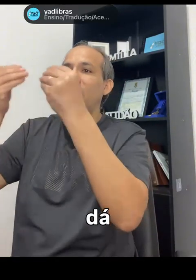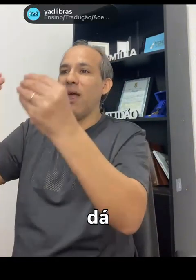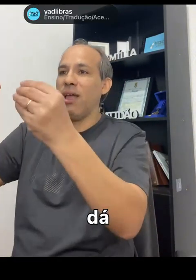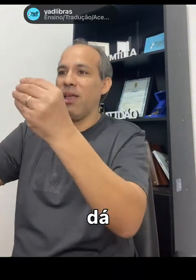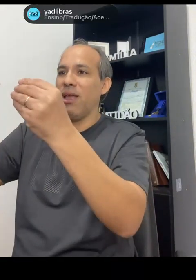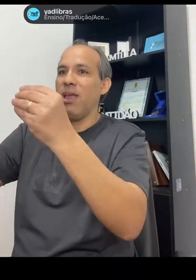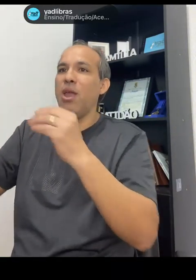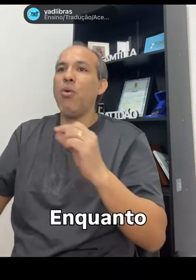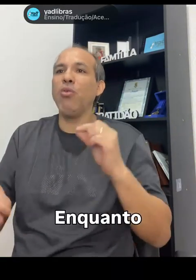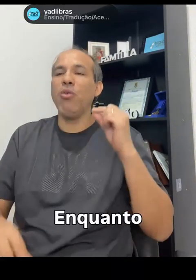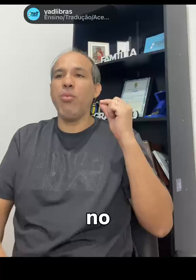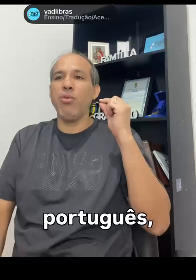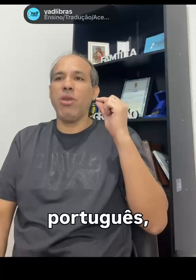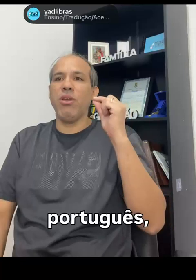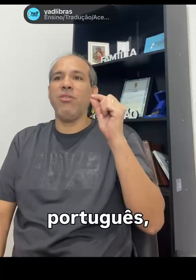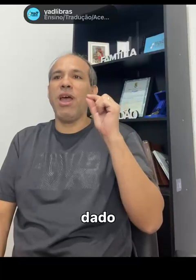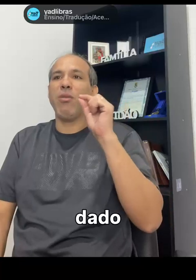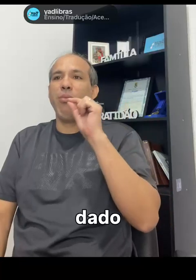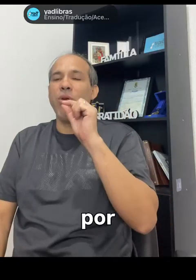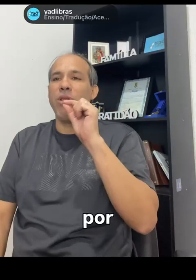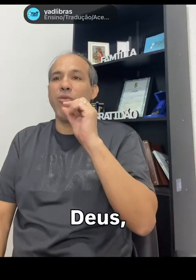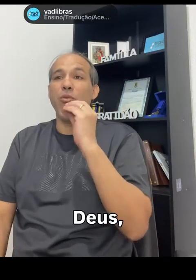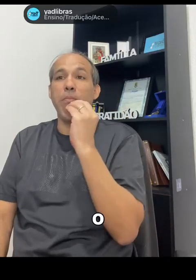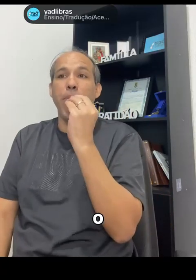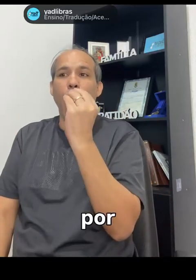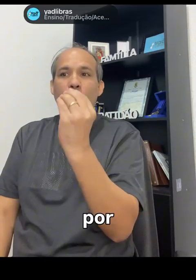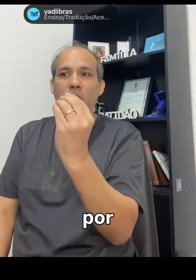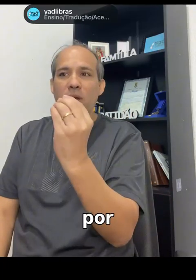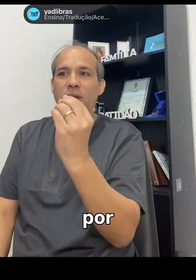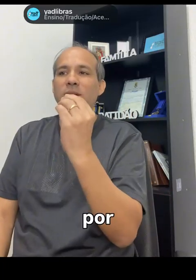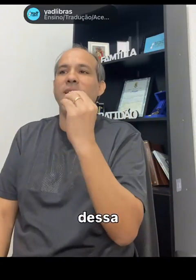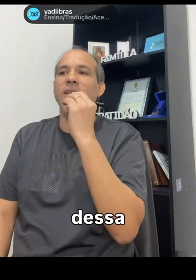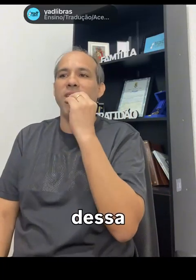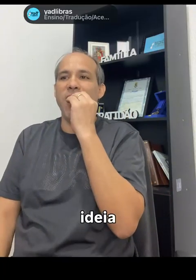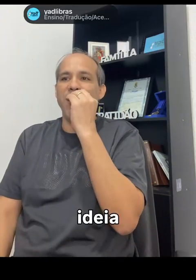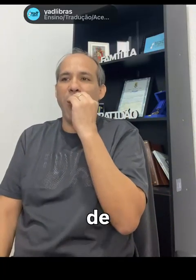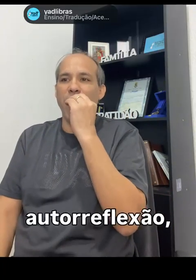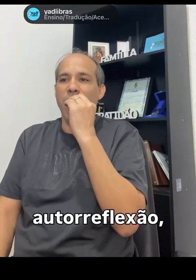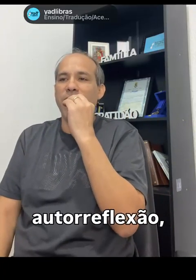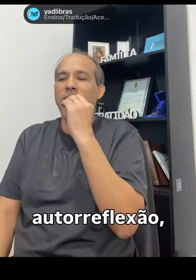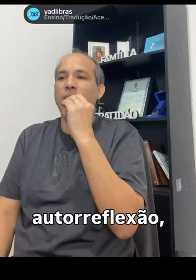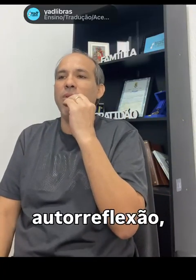dá. Enquanto no português, dado por Deus, o por dá essa ideia de autorreflexão,